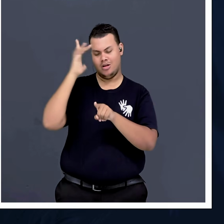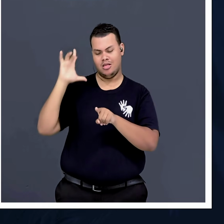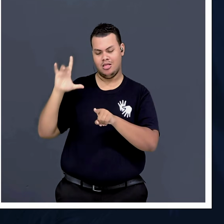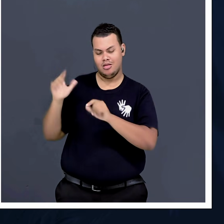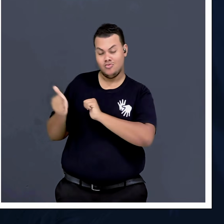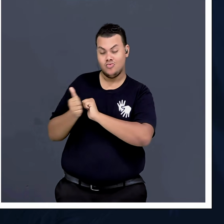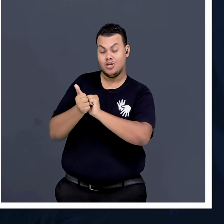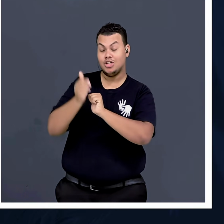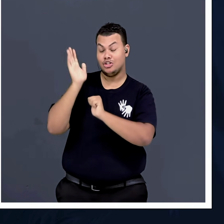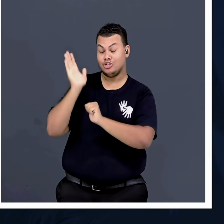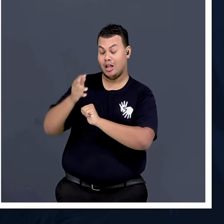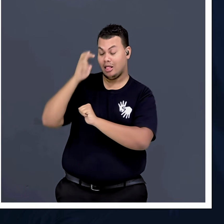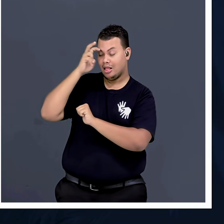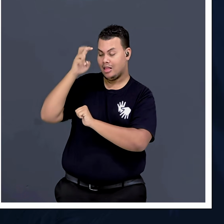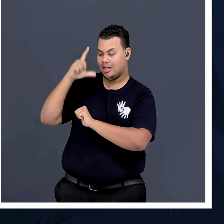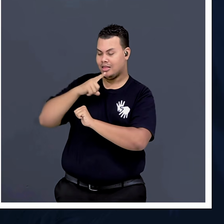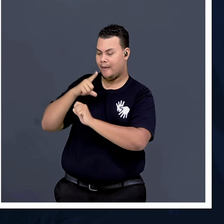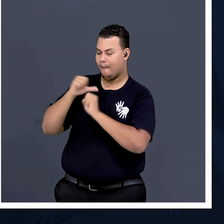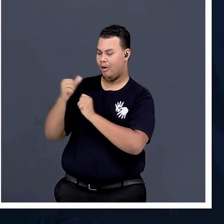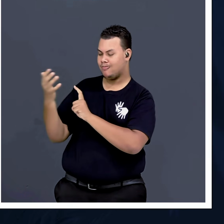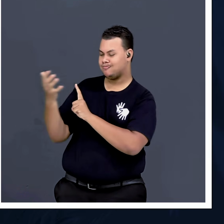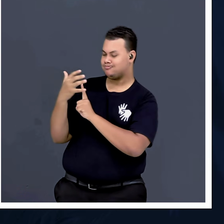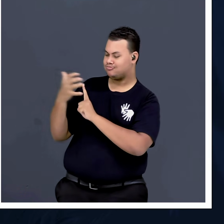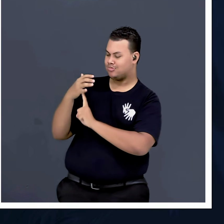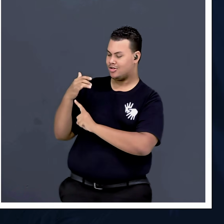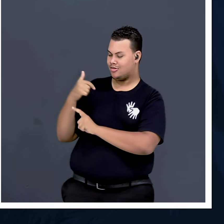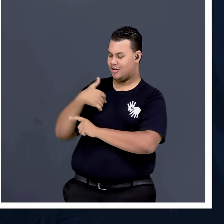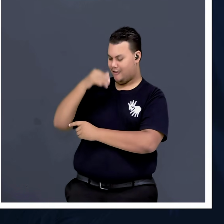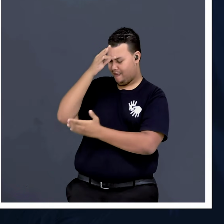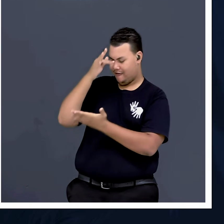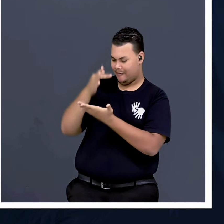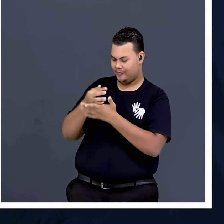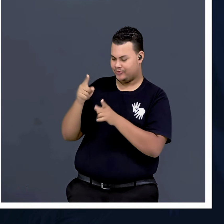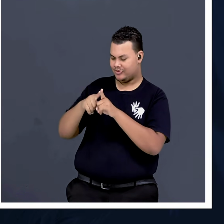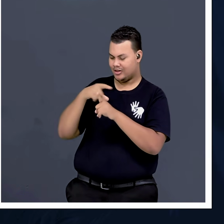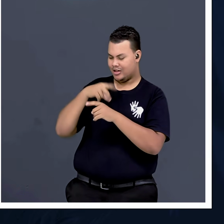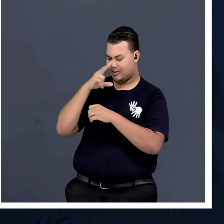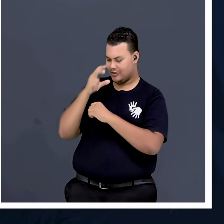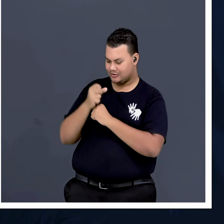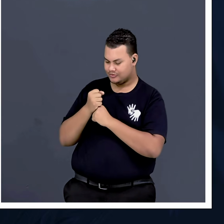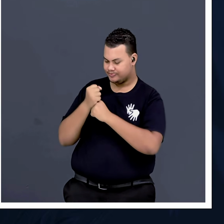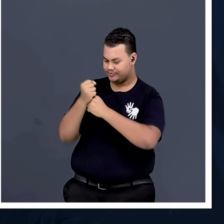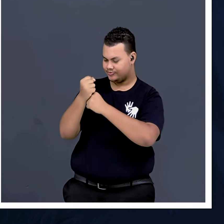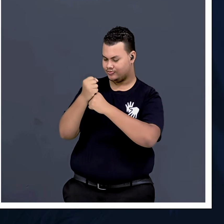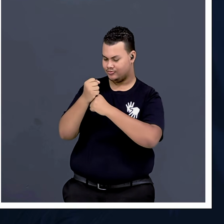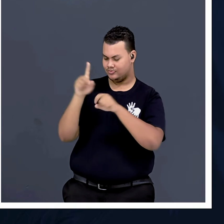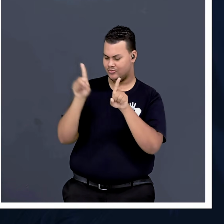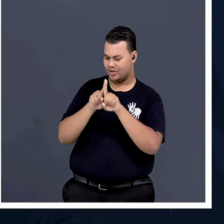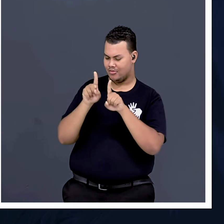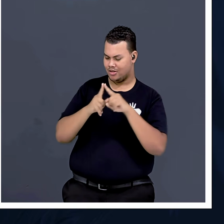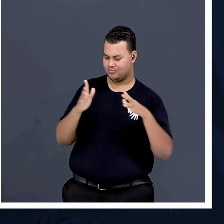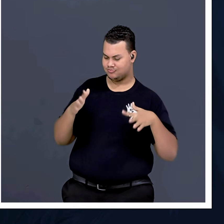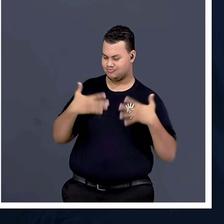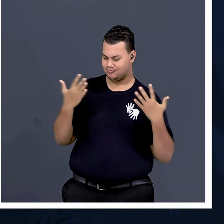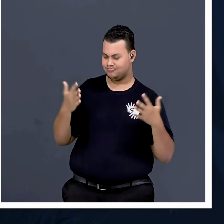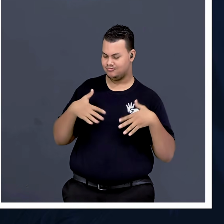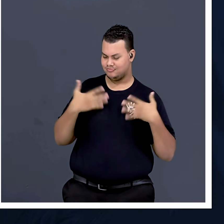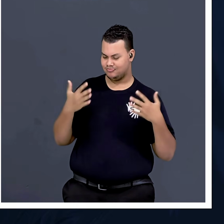que já são sábios, porque isso influencia a nossa fé, a nossa força e a nossa